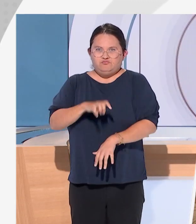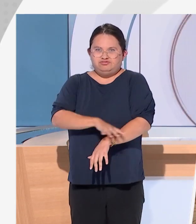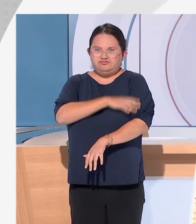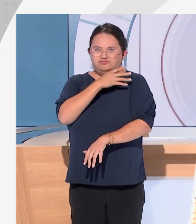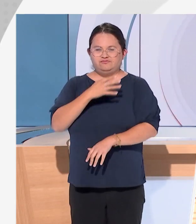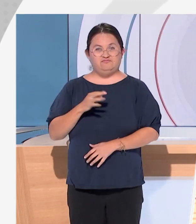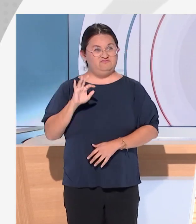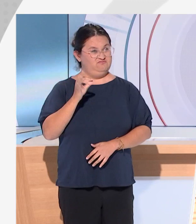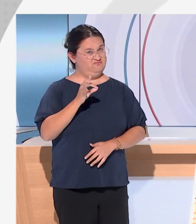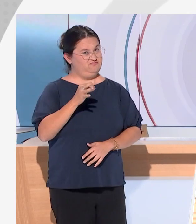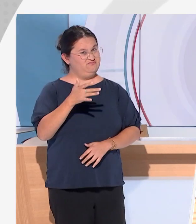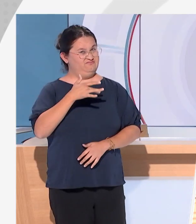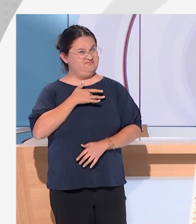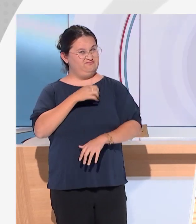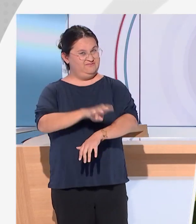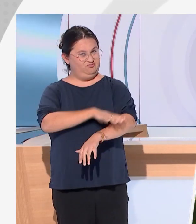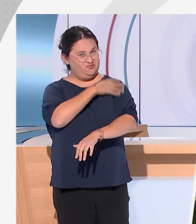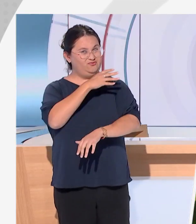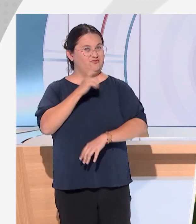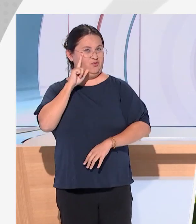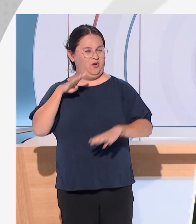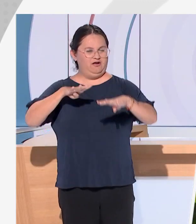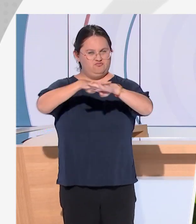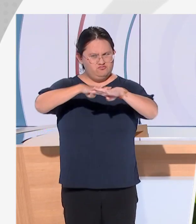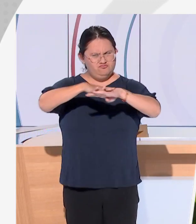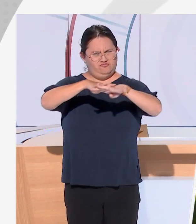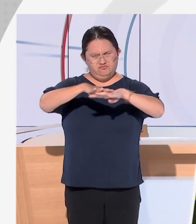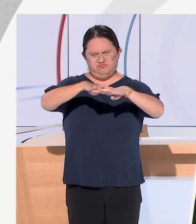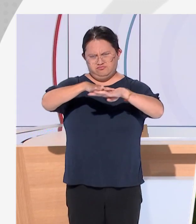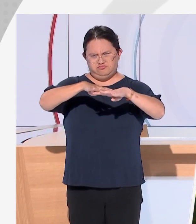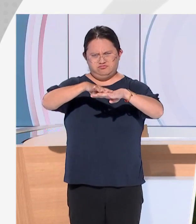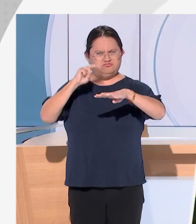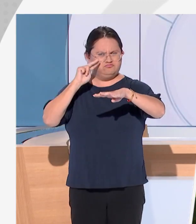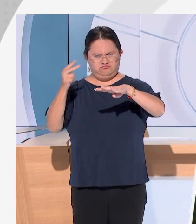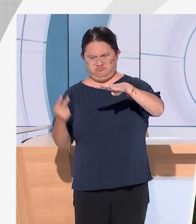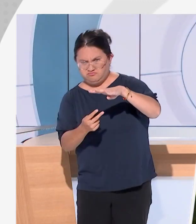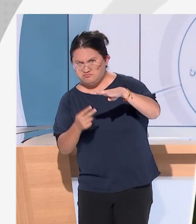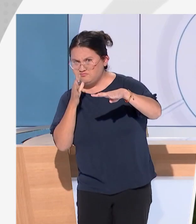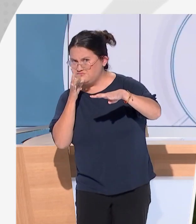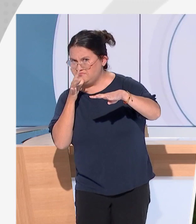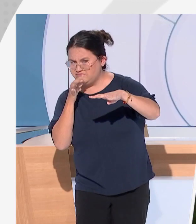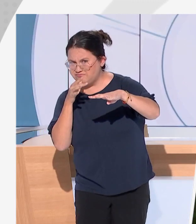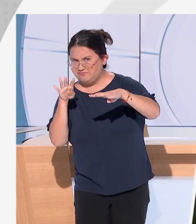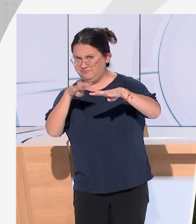C'est un grand moment d'émotion parce qu'en fait, une tapisserie, on travaille à l'envers et on n'a pas vu